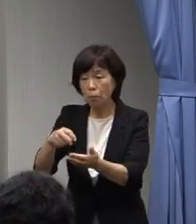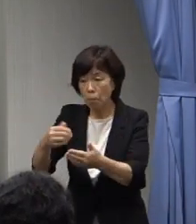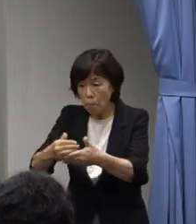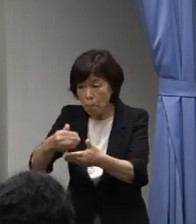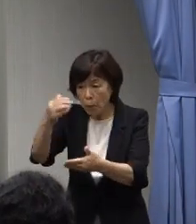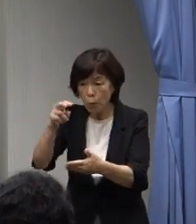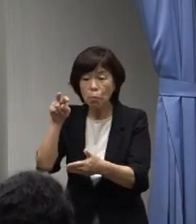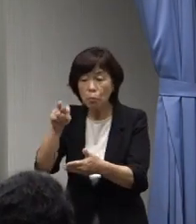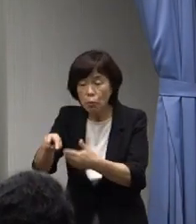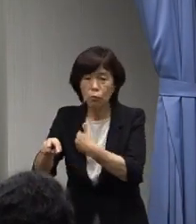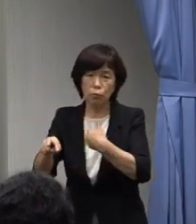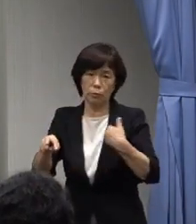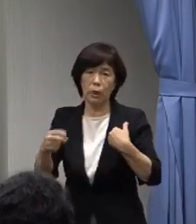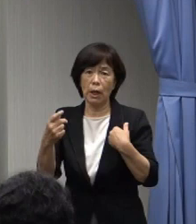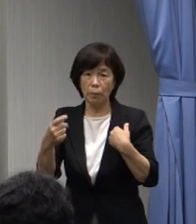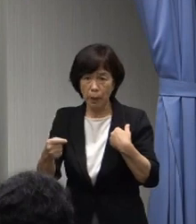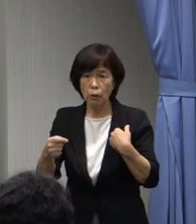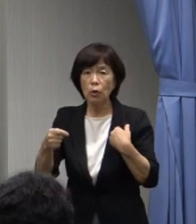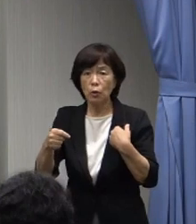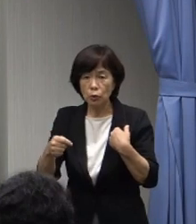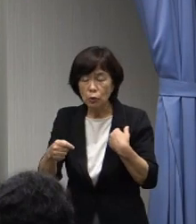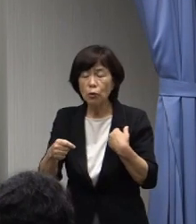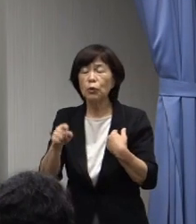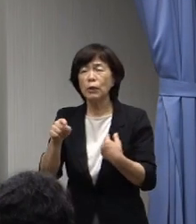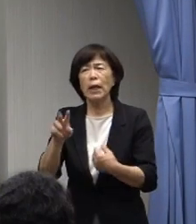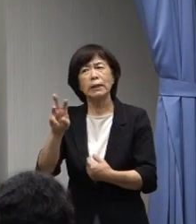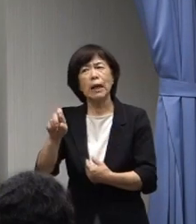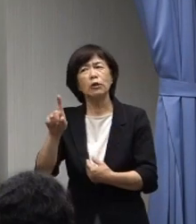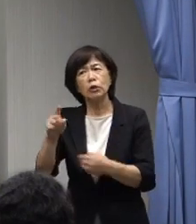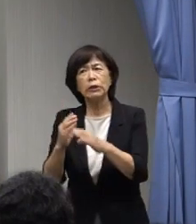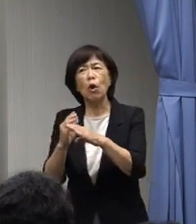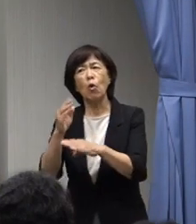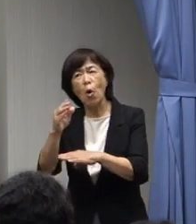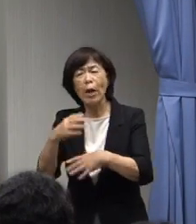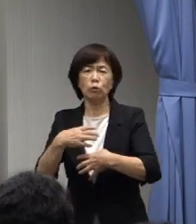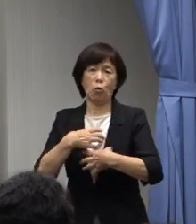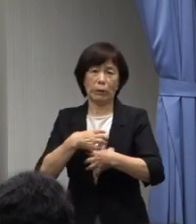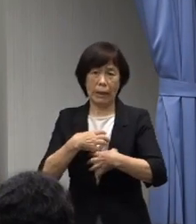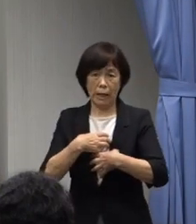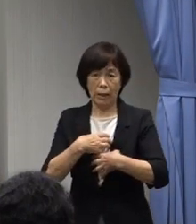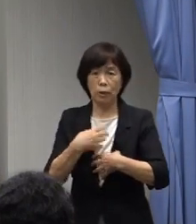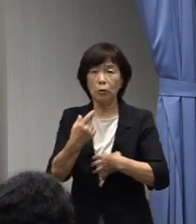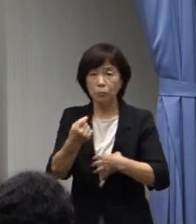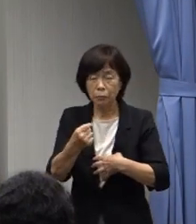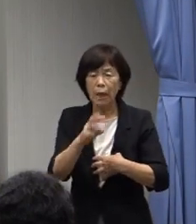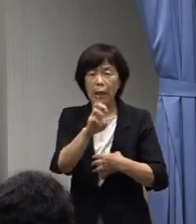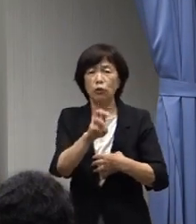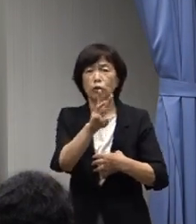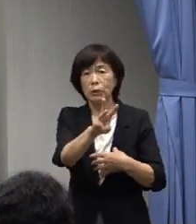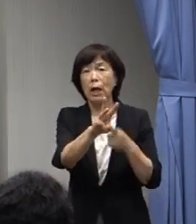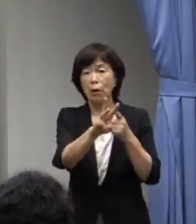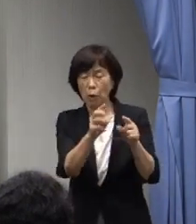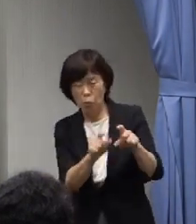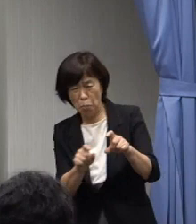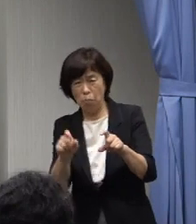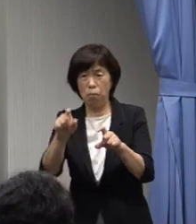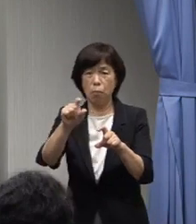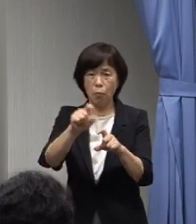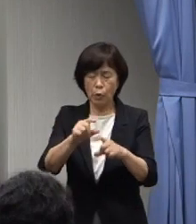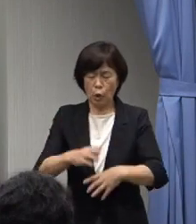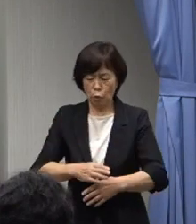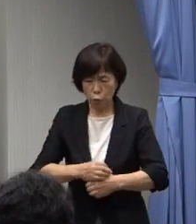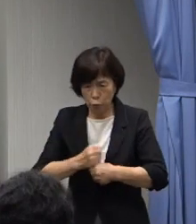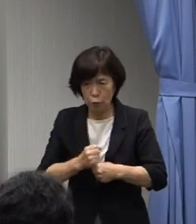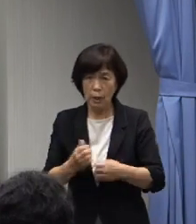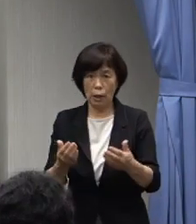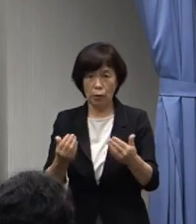ています。この暑さ指数ですけども、31を超えると危険というふうに言われていますが、33以上にはより非常に注意しな